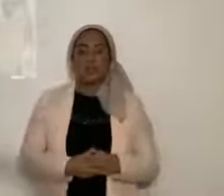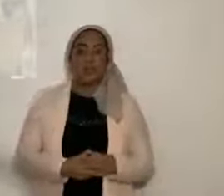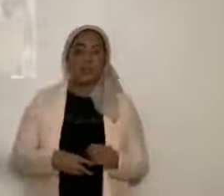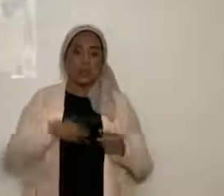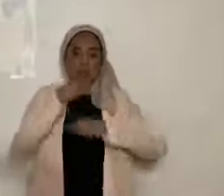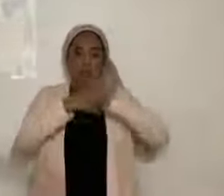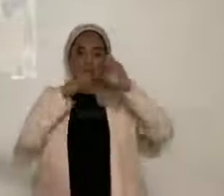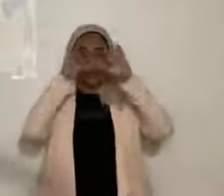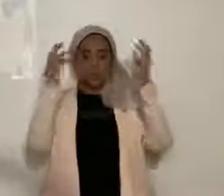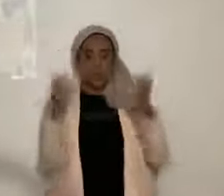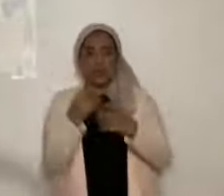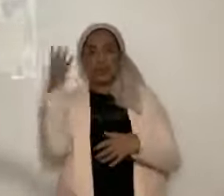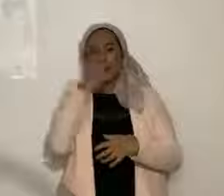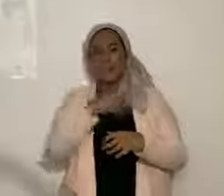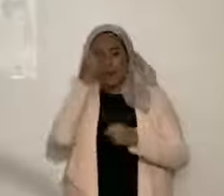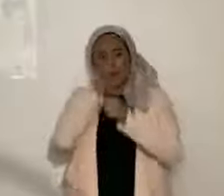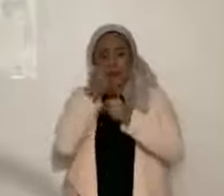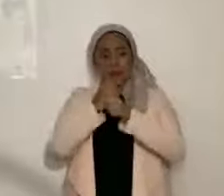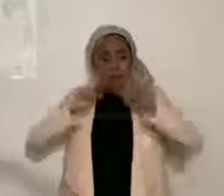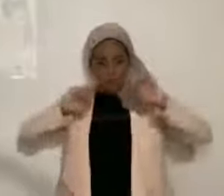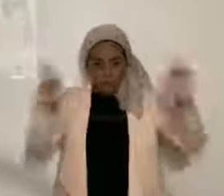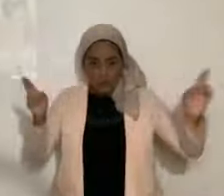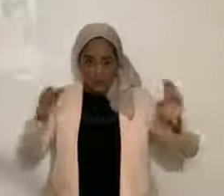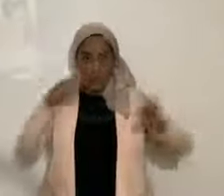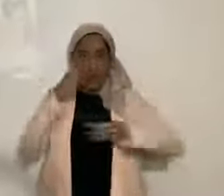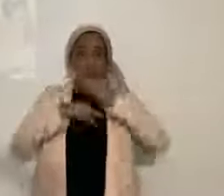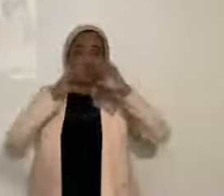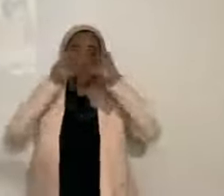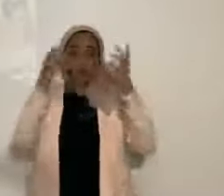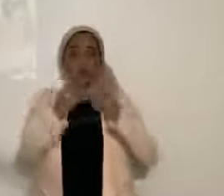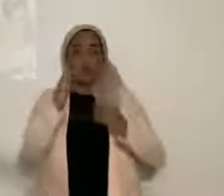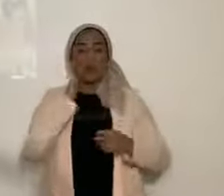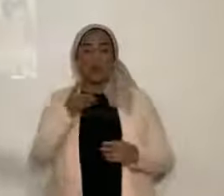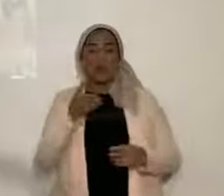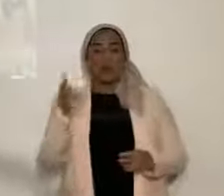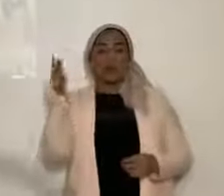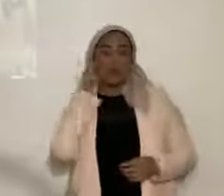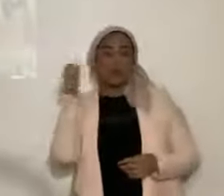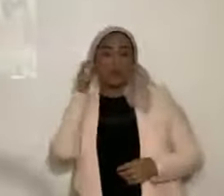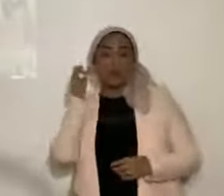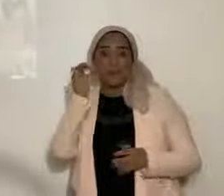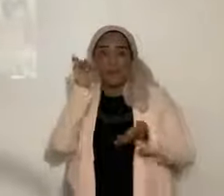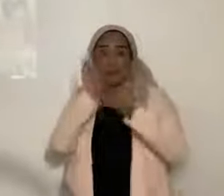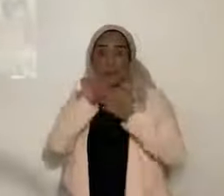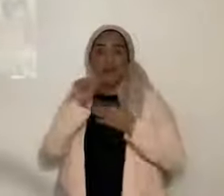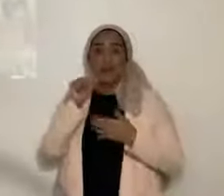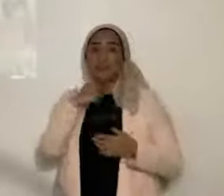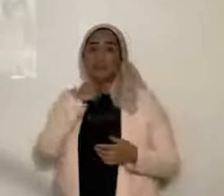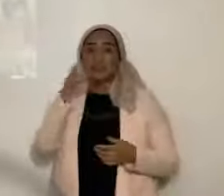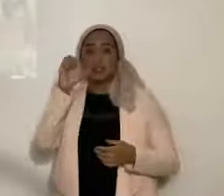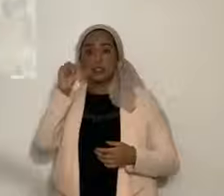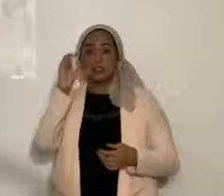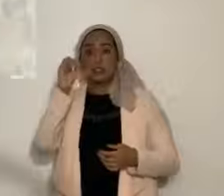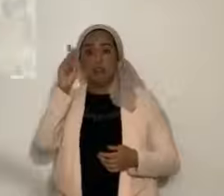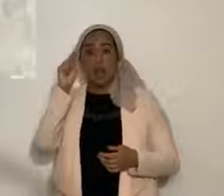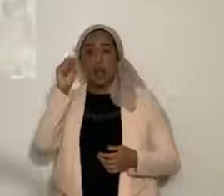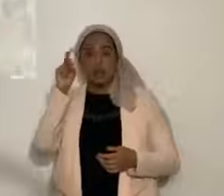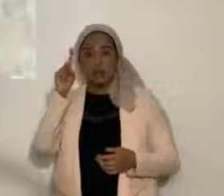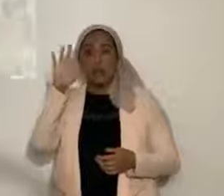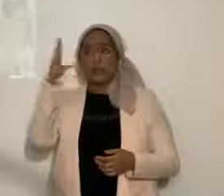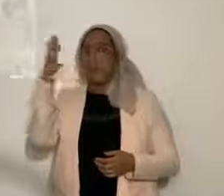mundo, hermanos preciosos, hermanos, prepárate. El mundo escuchará ese sonido, su preciosa